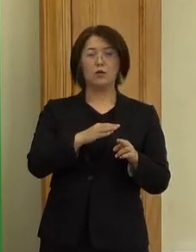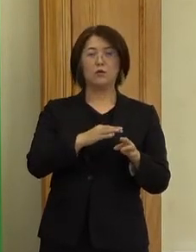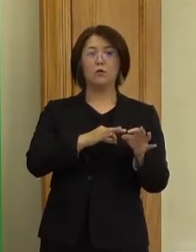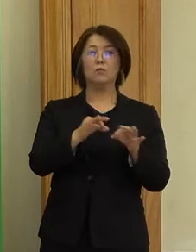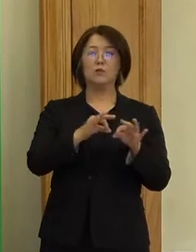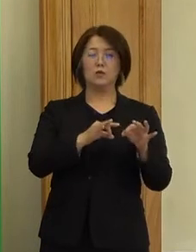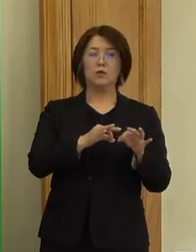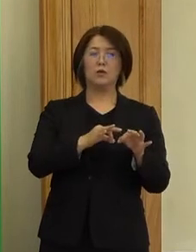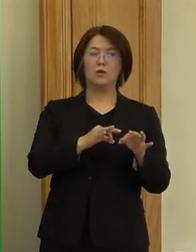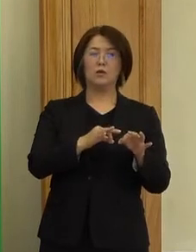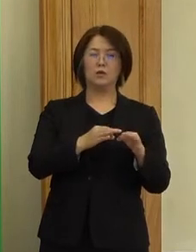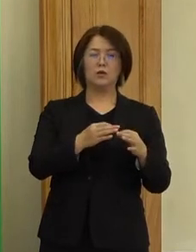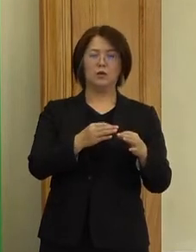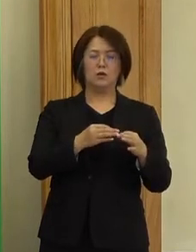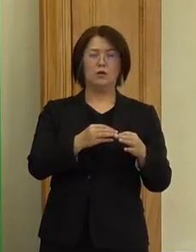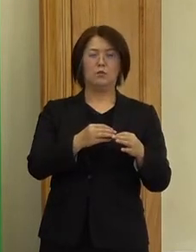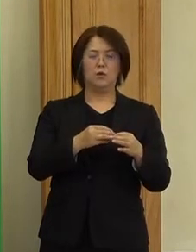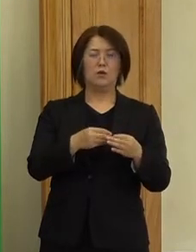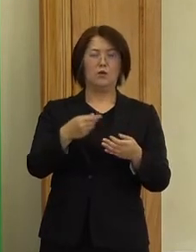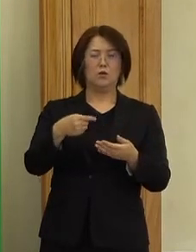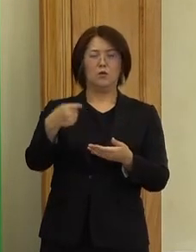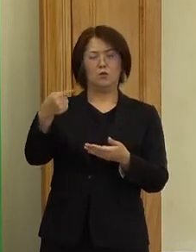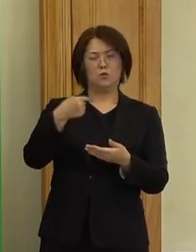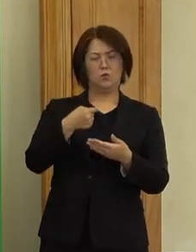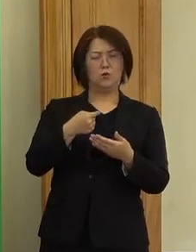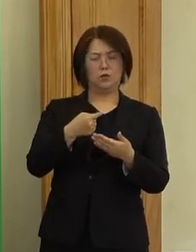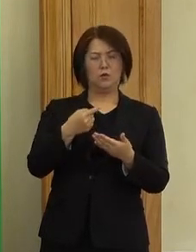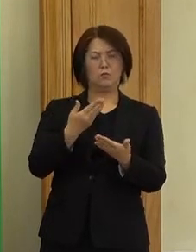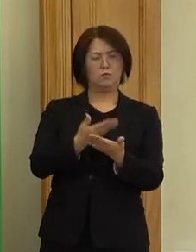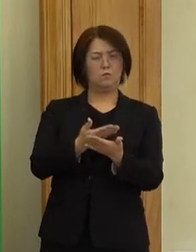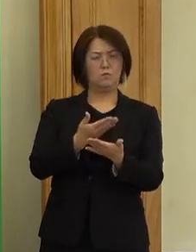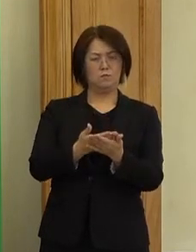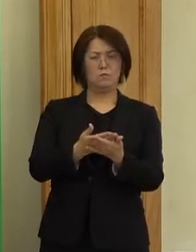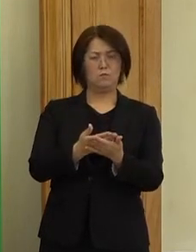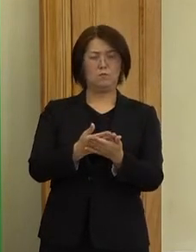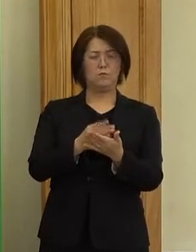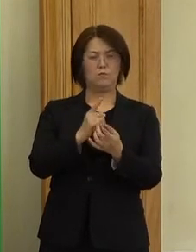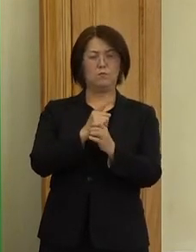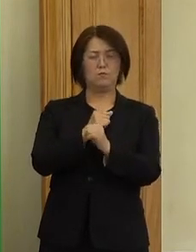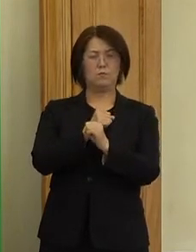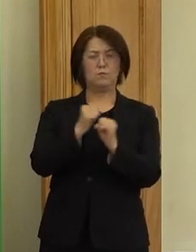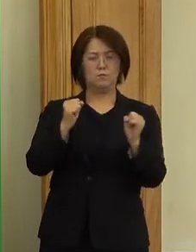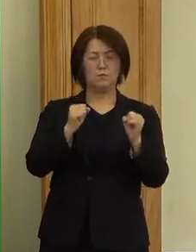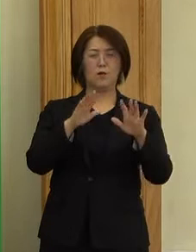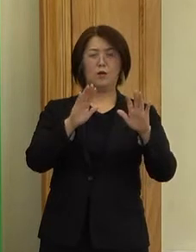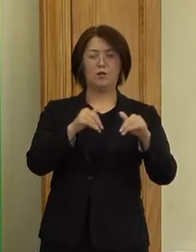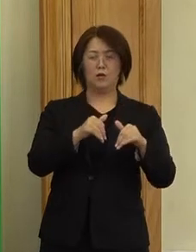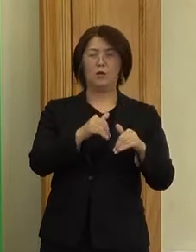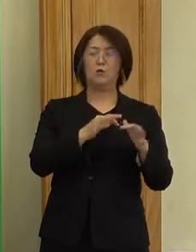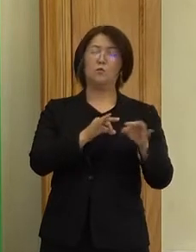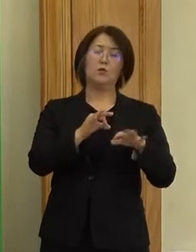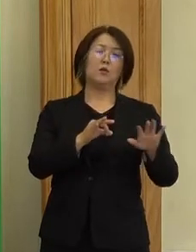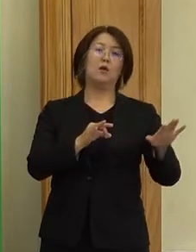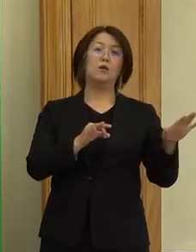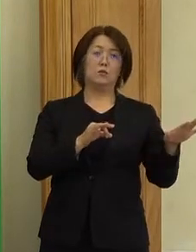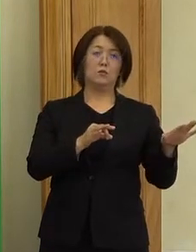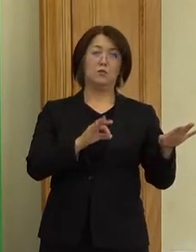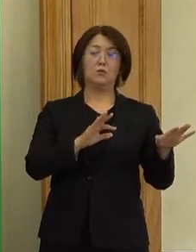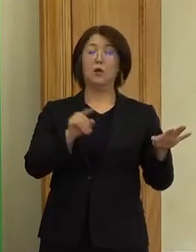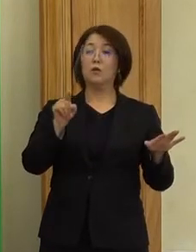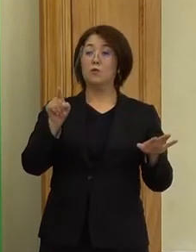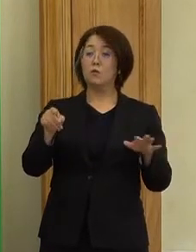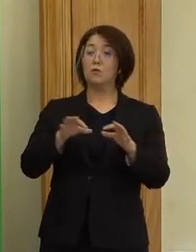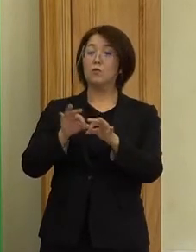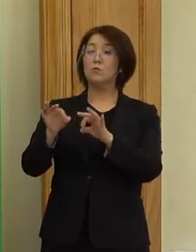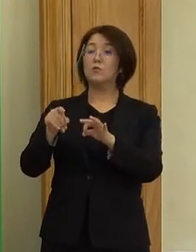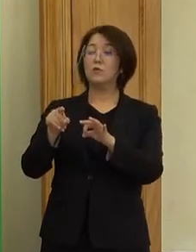ない店があったということ、それからこのグローバルダイニングへの命令の発出が緊急事態宣